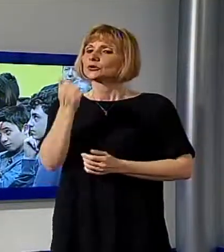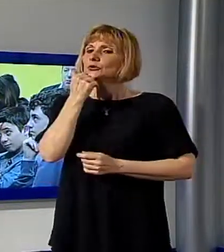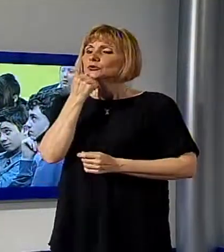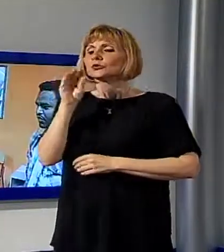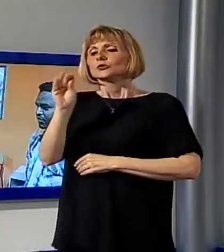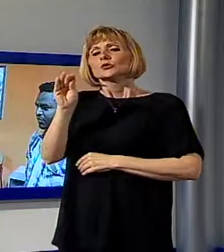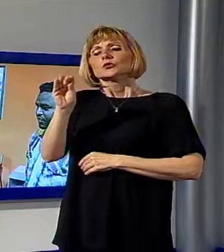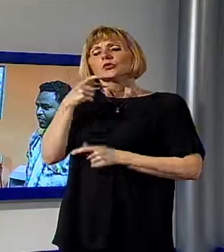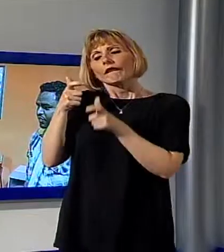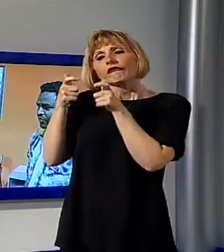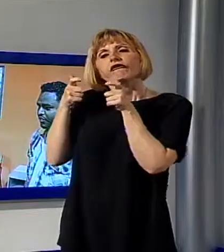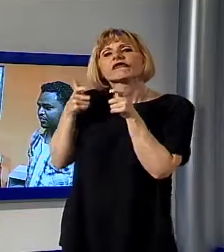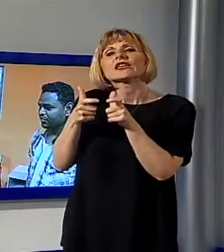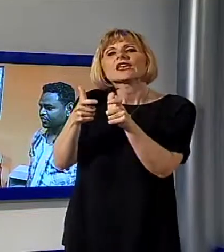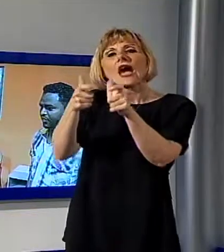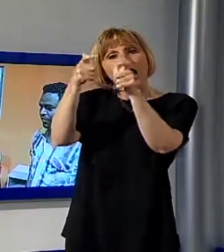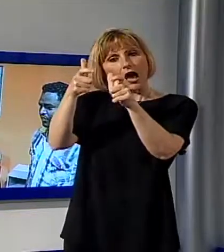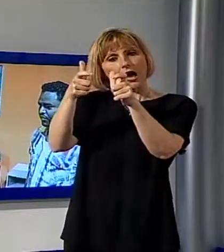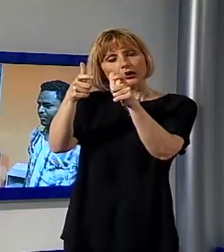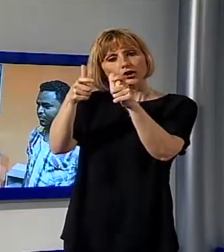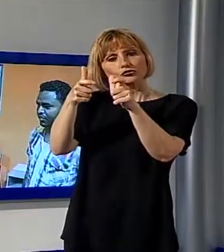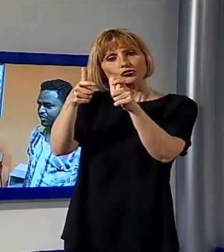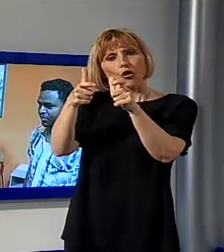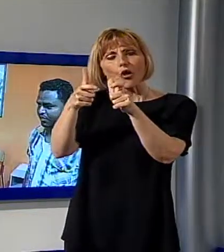stato trattato durante il tuo viaggio